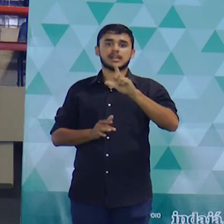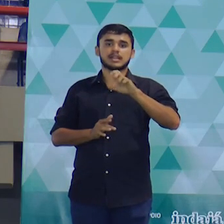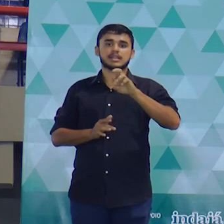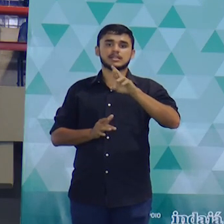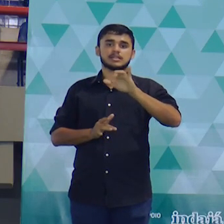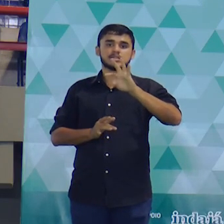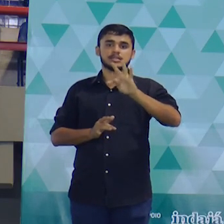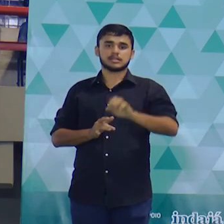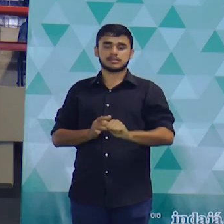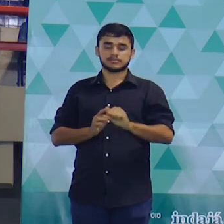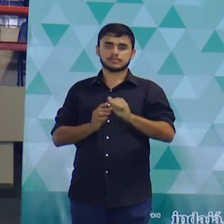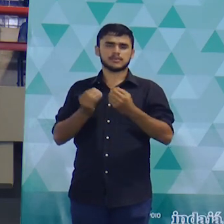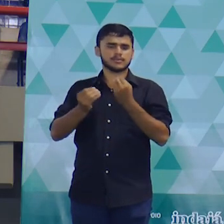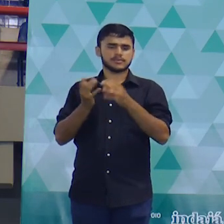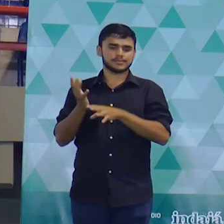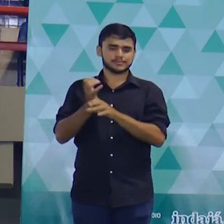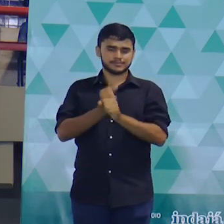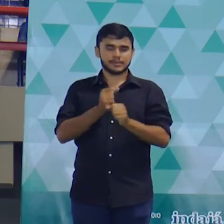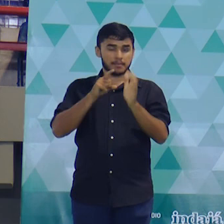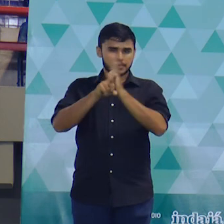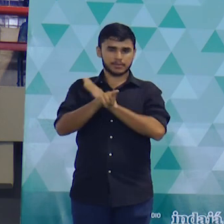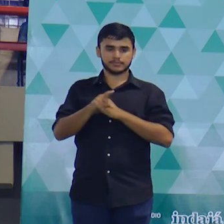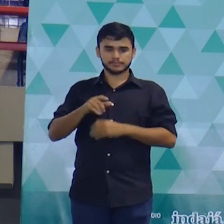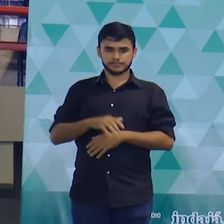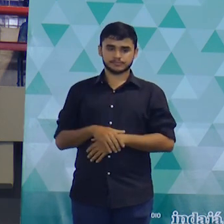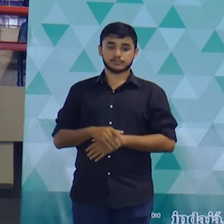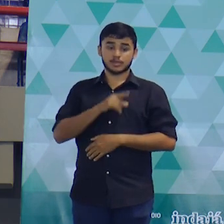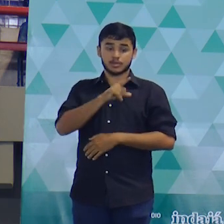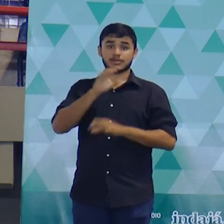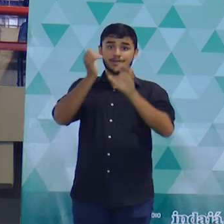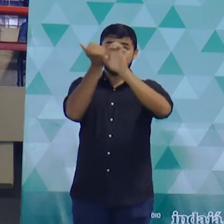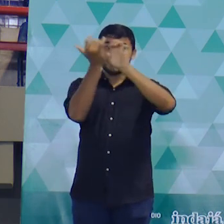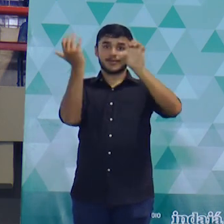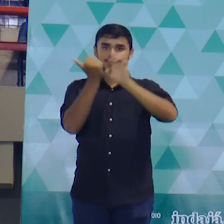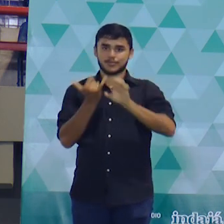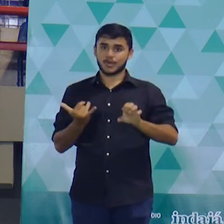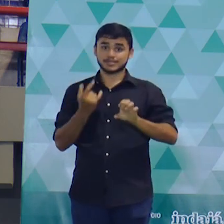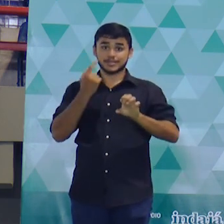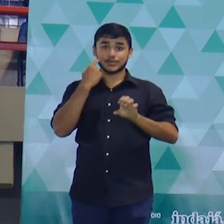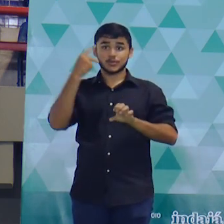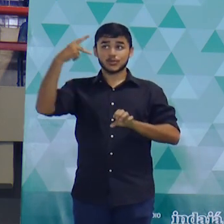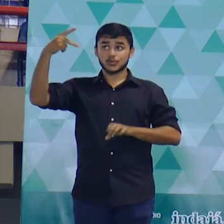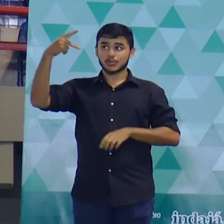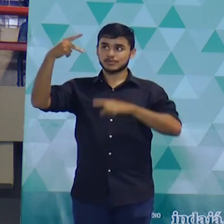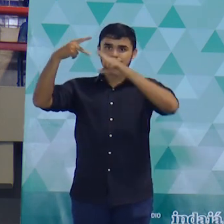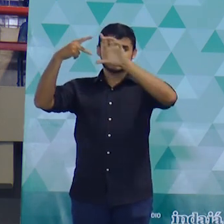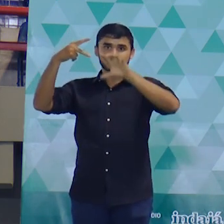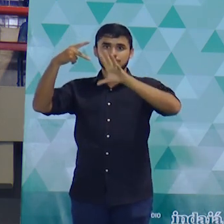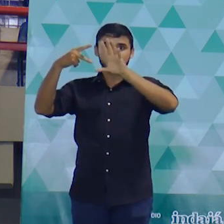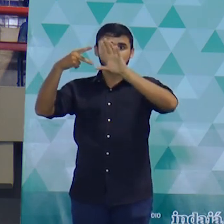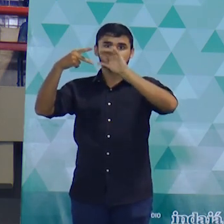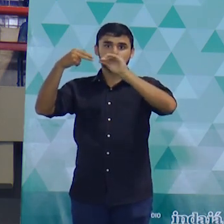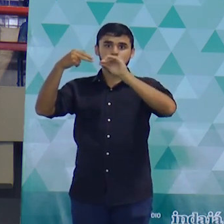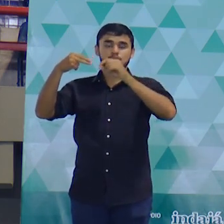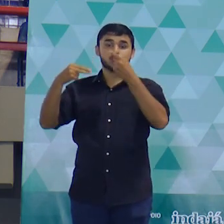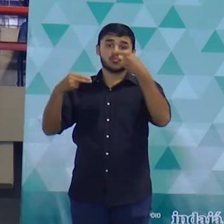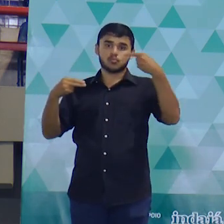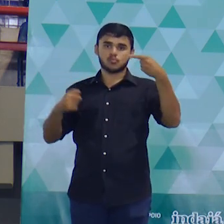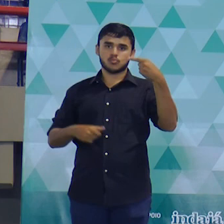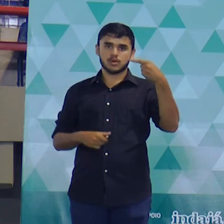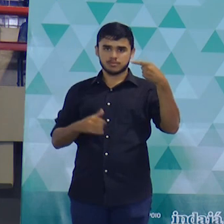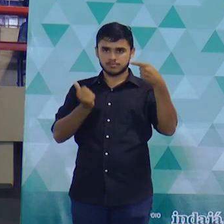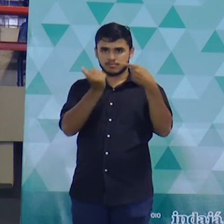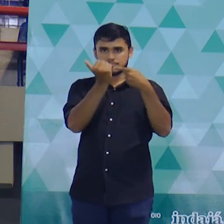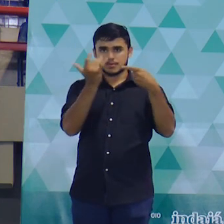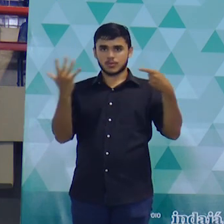passo é você transformar essas 2 equações numa só. Para você transformar essas 2 equações numa só, você